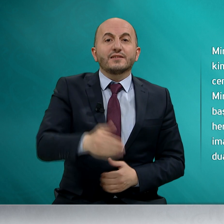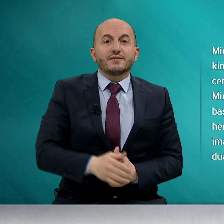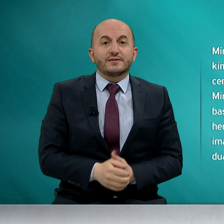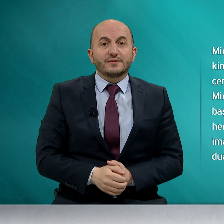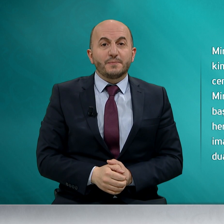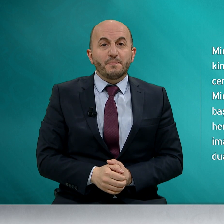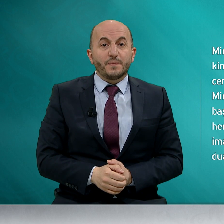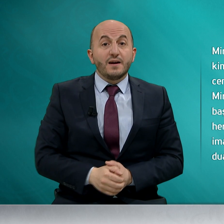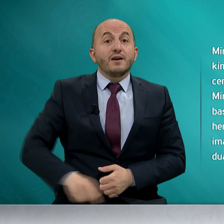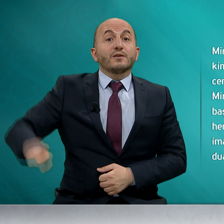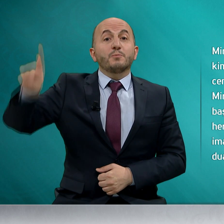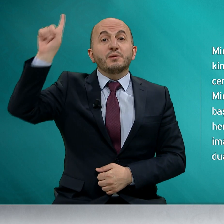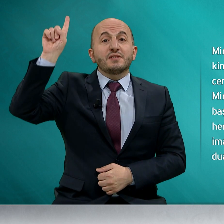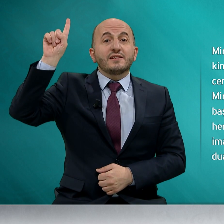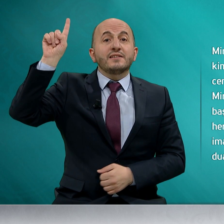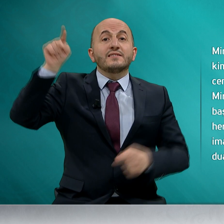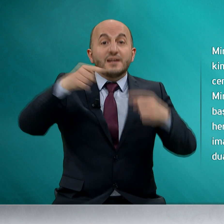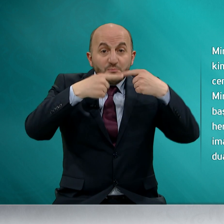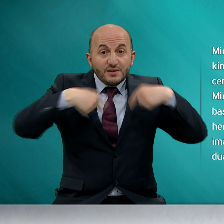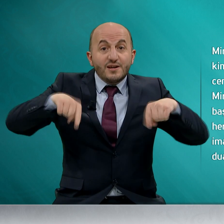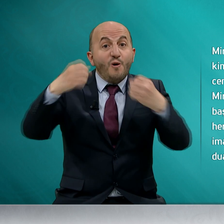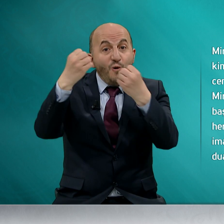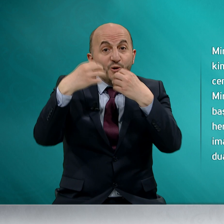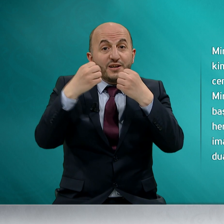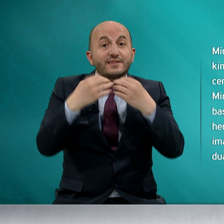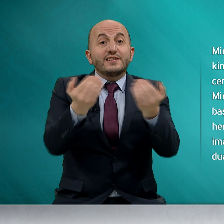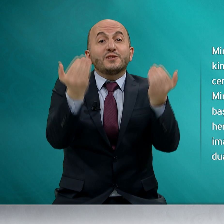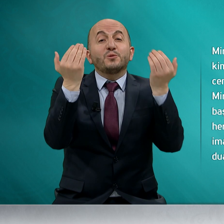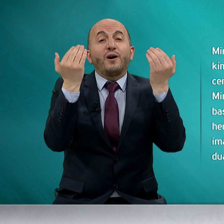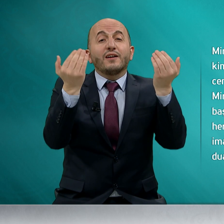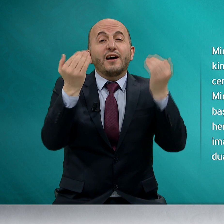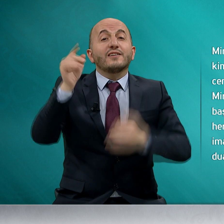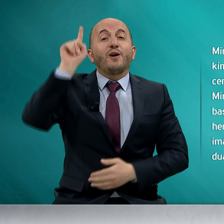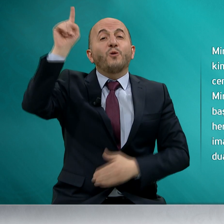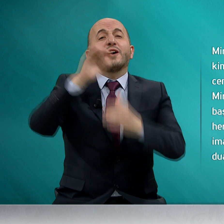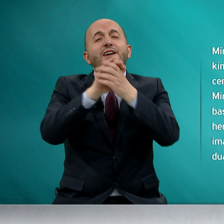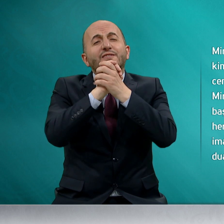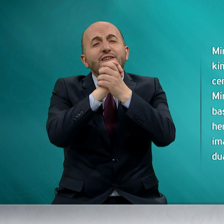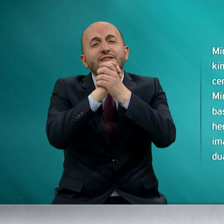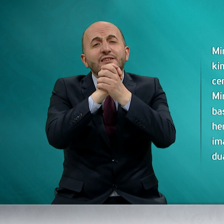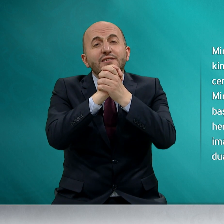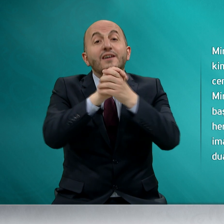getiririz. Rabbimizin bize öğrettiği dualarla O'na yalvarır